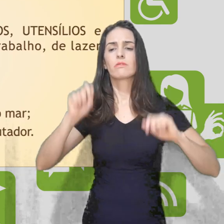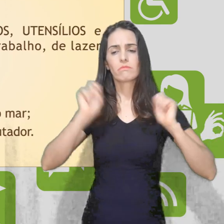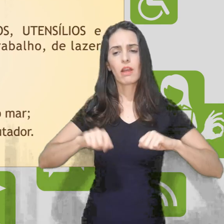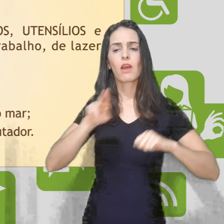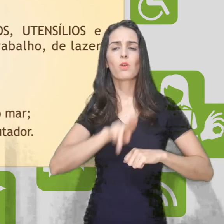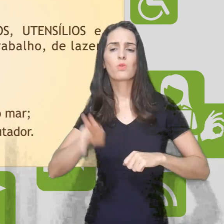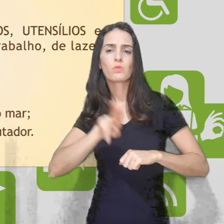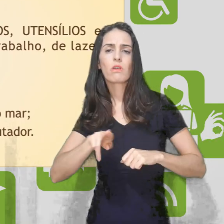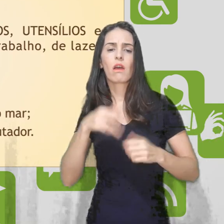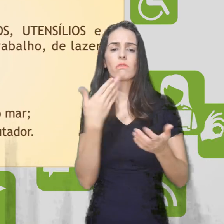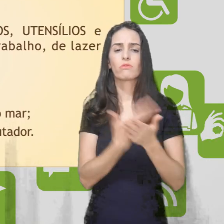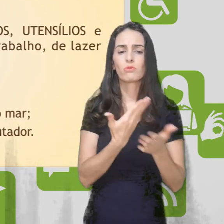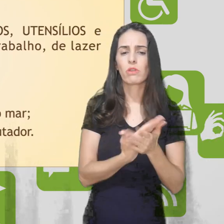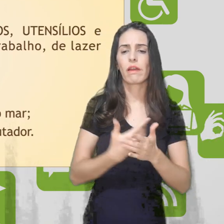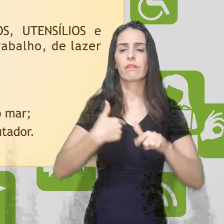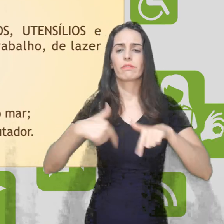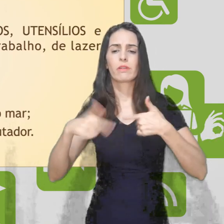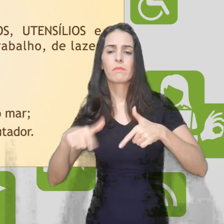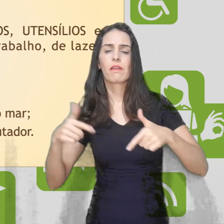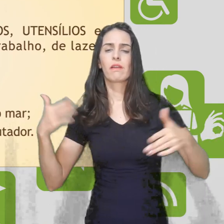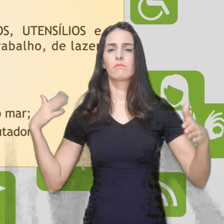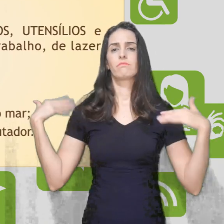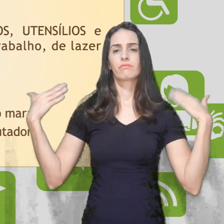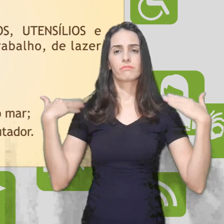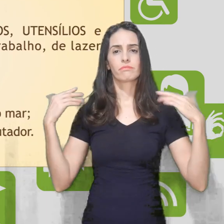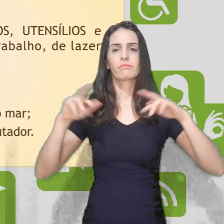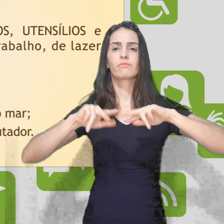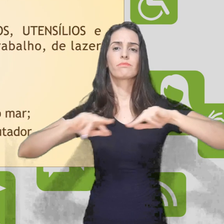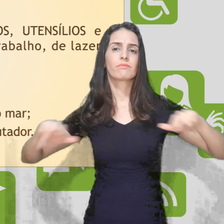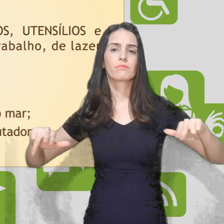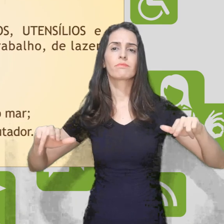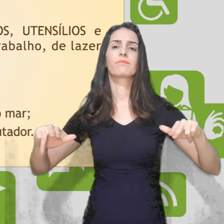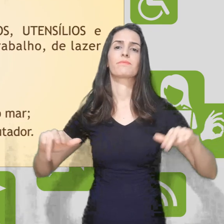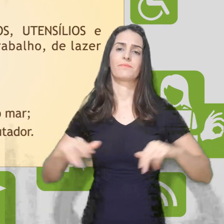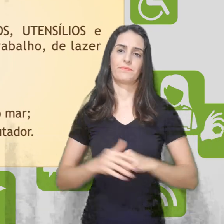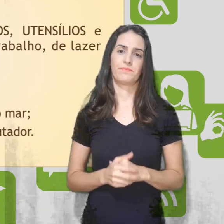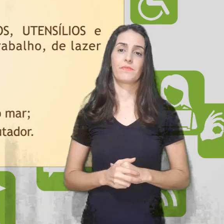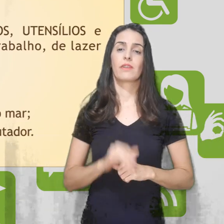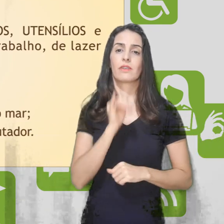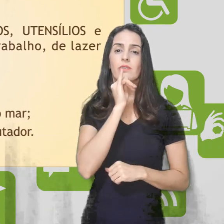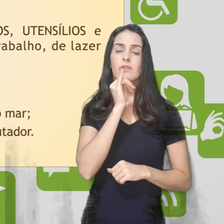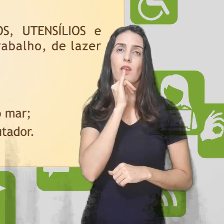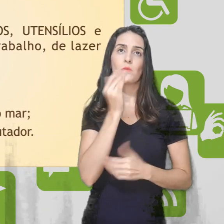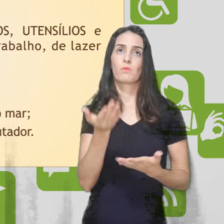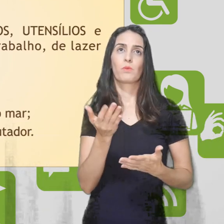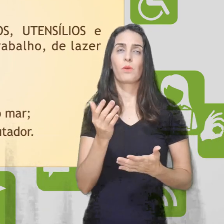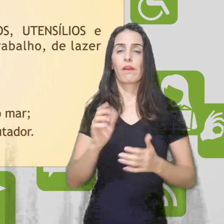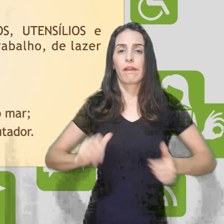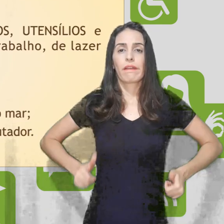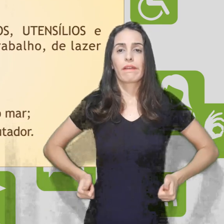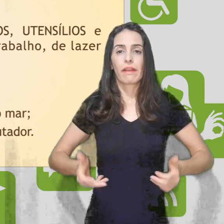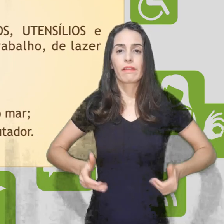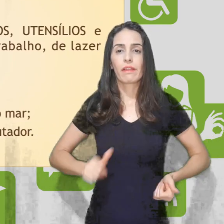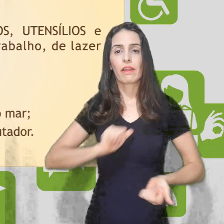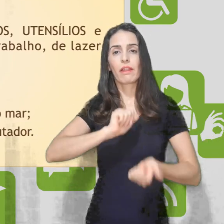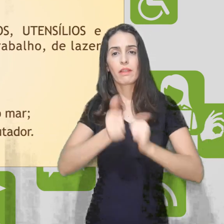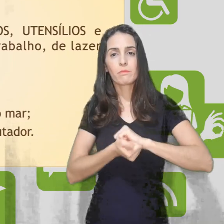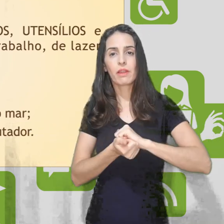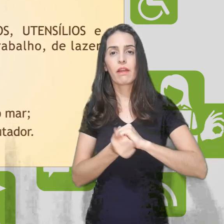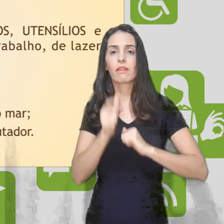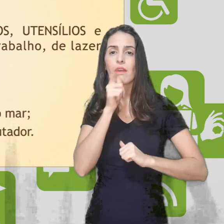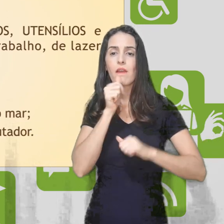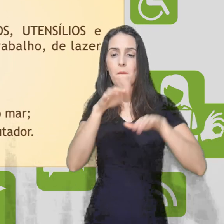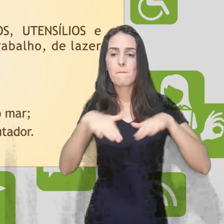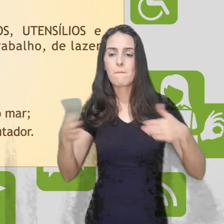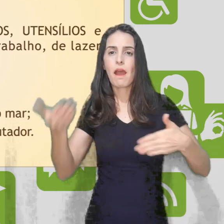ferramentas de estudo, de trabalho, de lazer e de recreação. Como exemplo, a cadeira de rodas para entrar no mar,